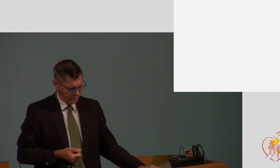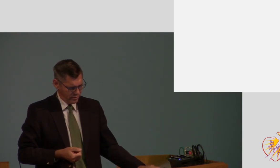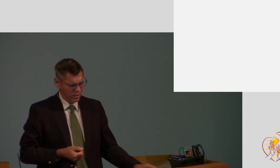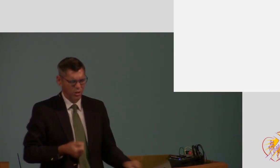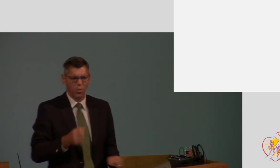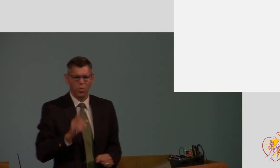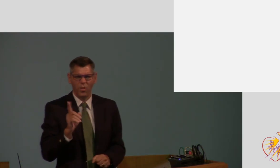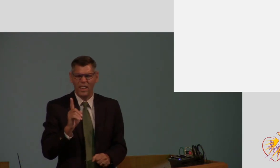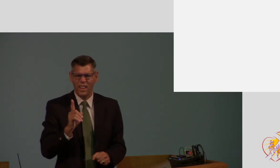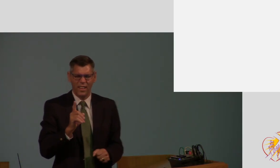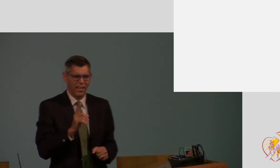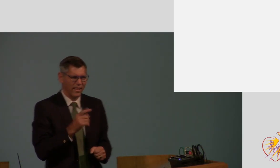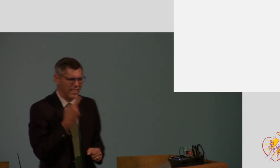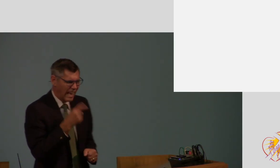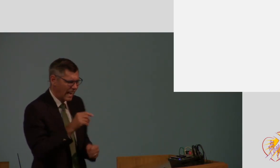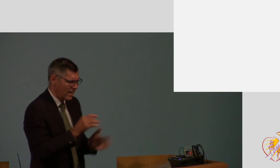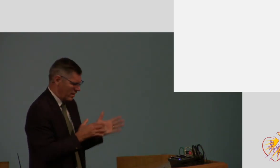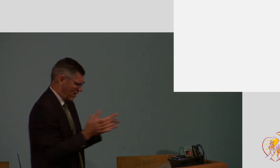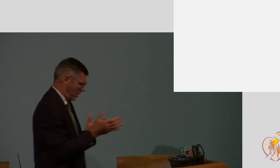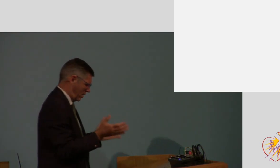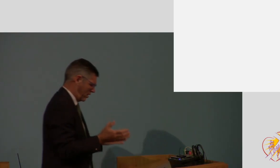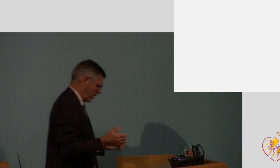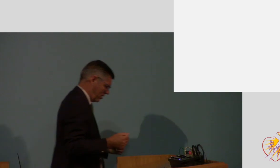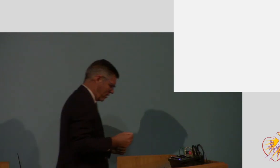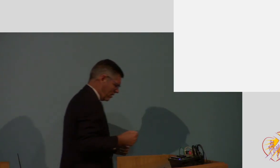So, wat sê Jesus?